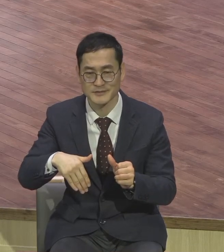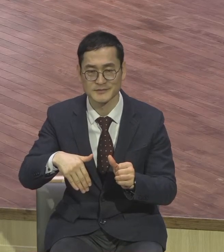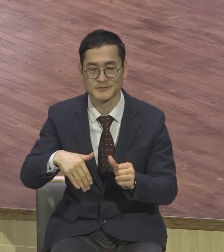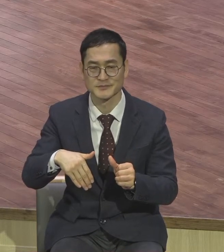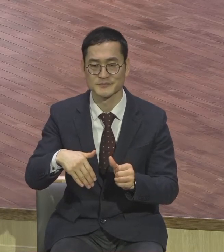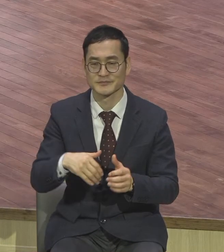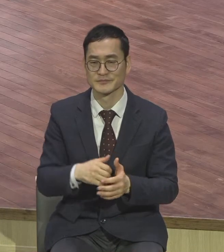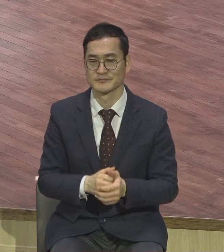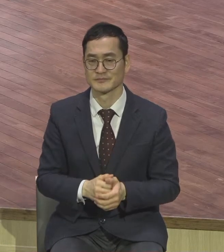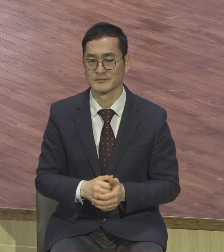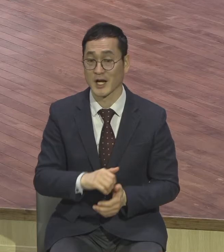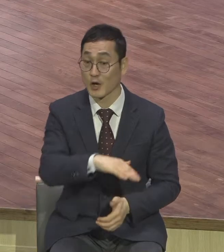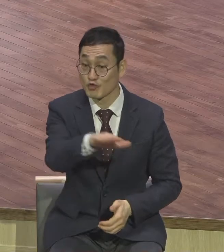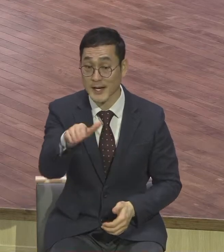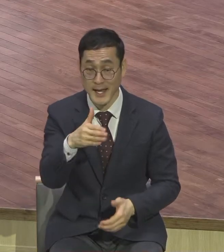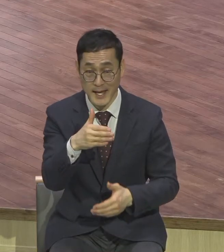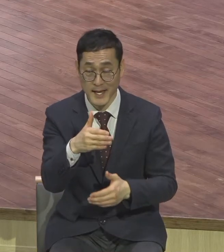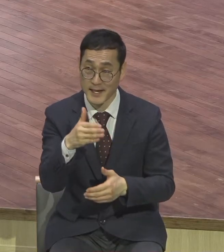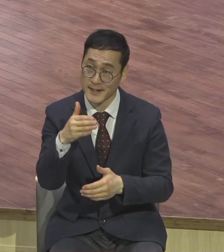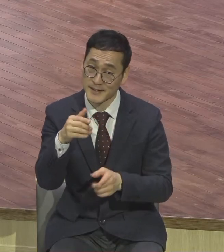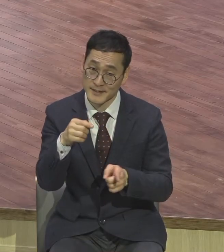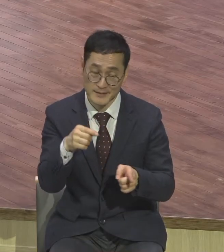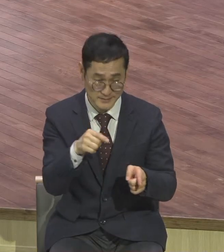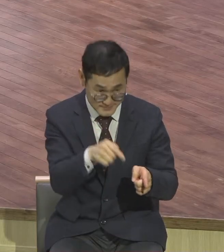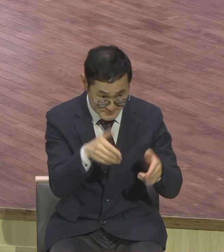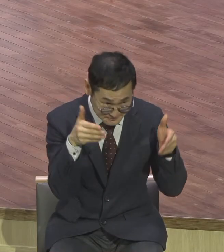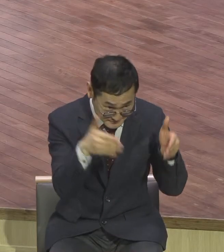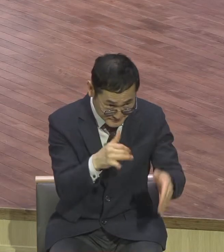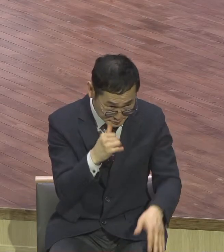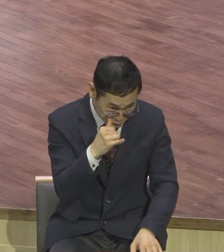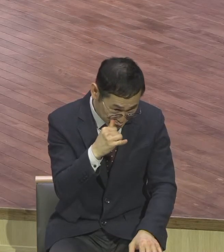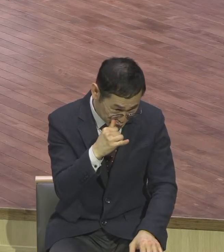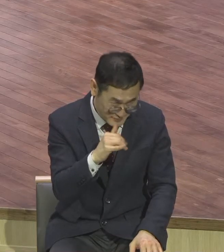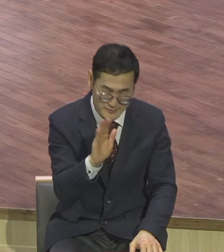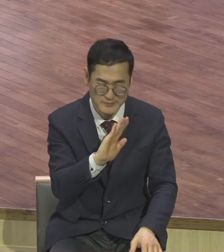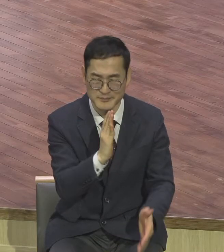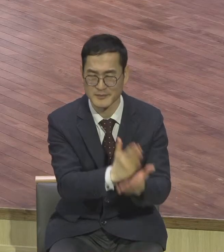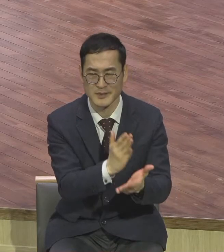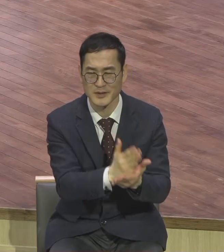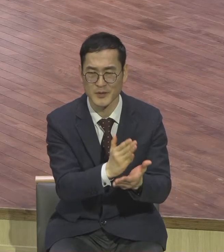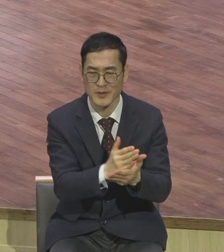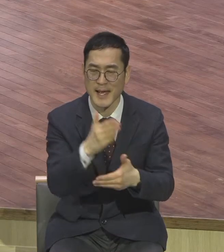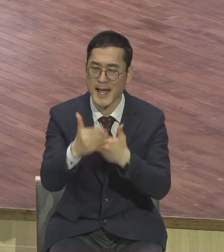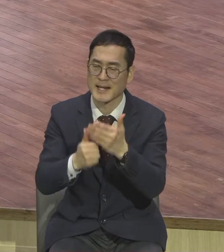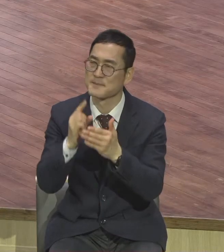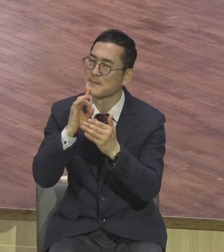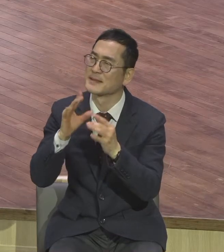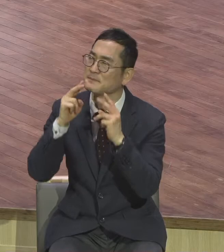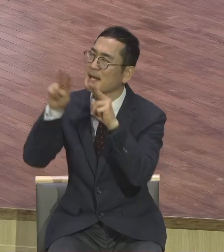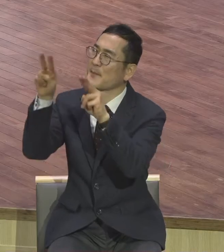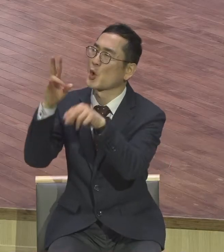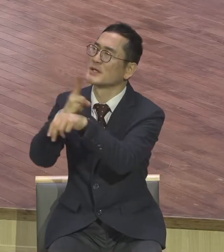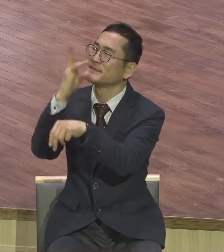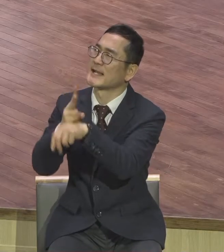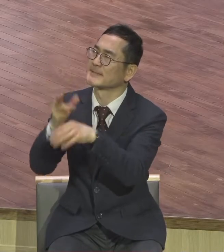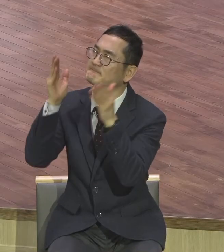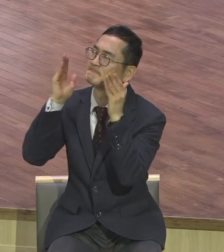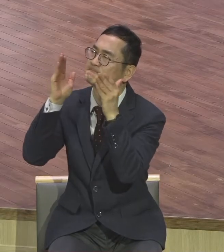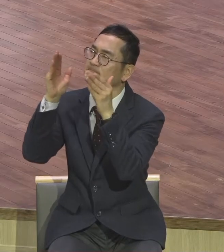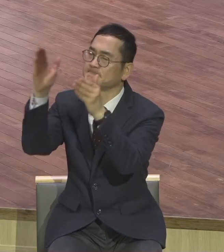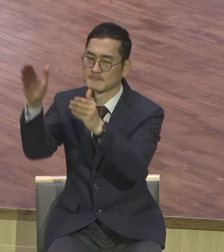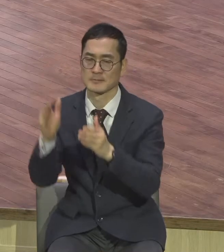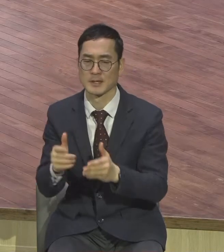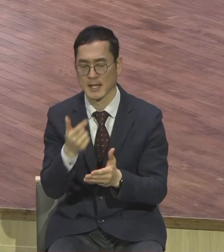하나님 SNS 핸드폰 24 아니라 하나님 바라보는 이사 되어야 조업사사